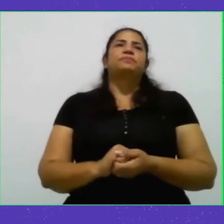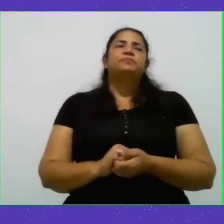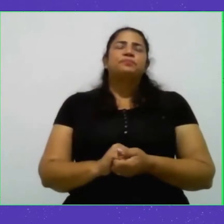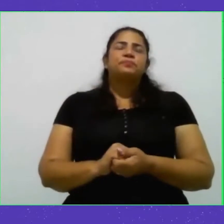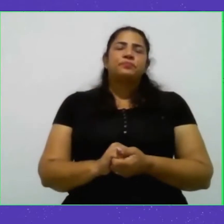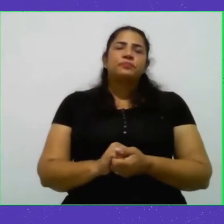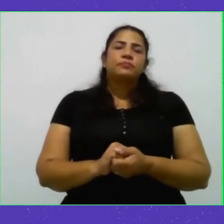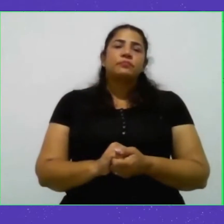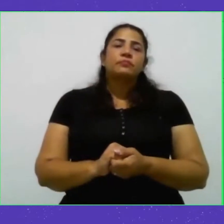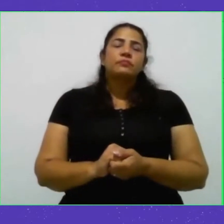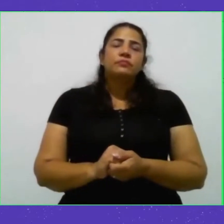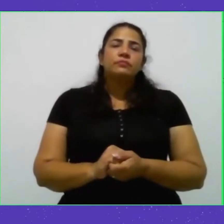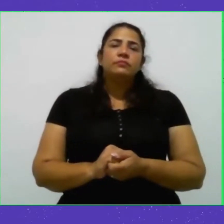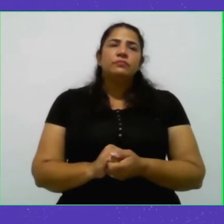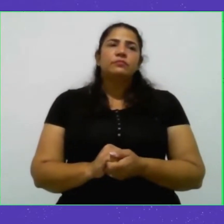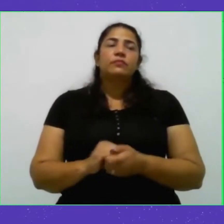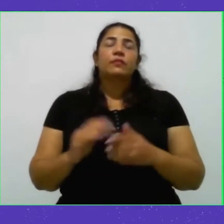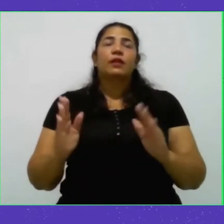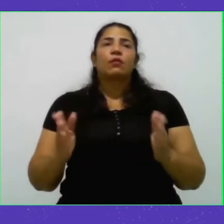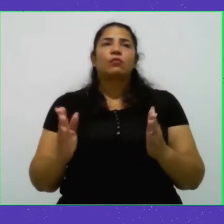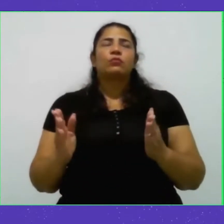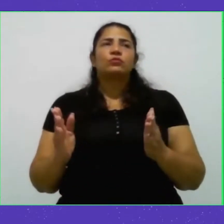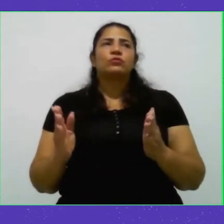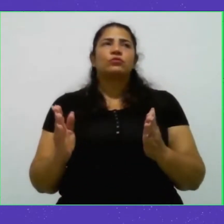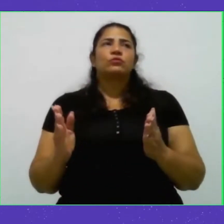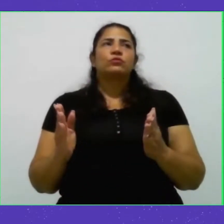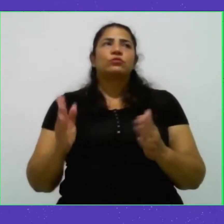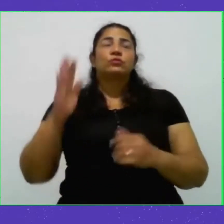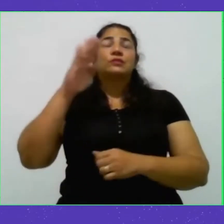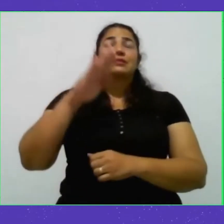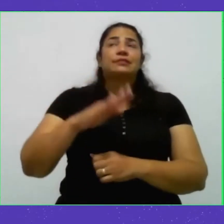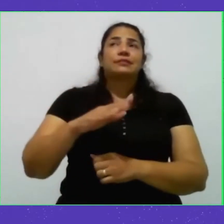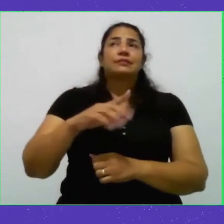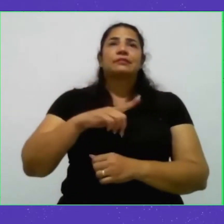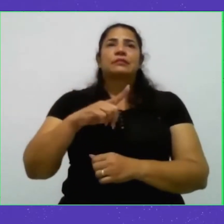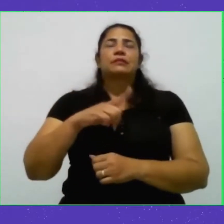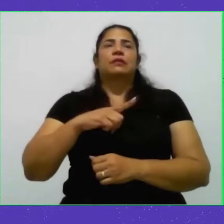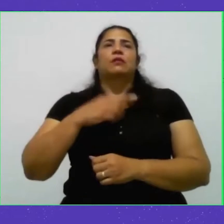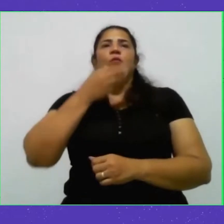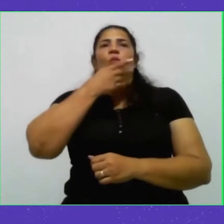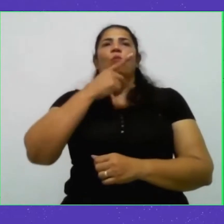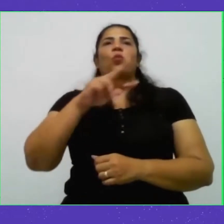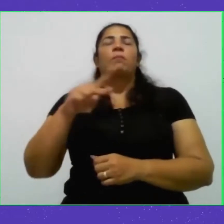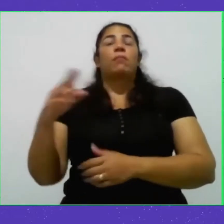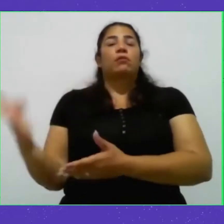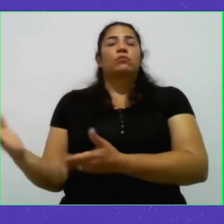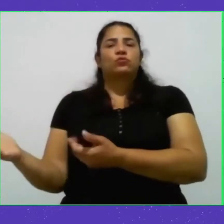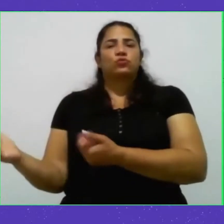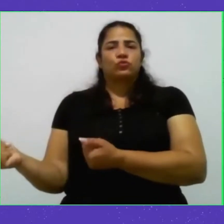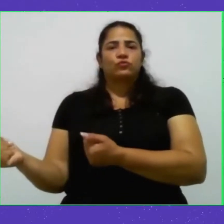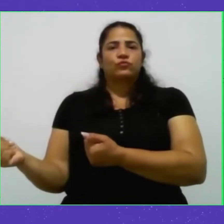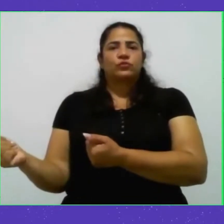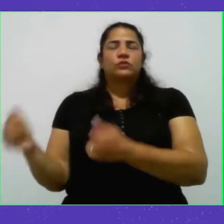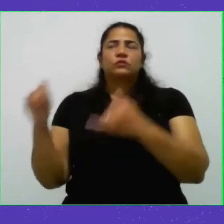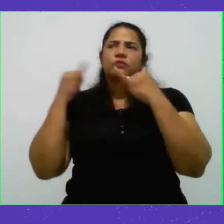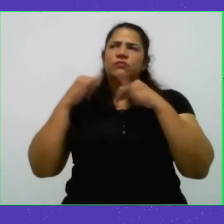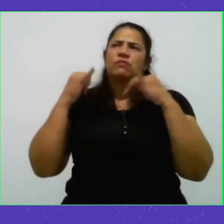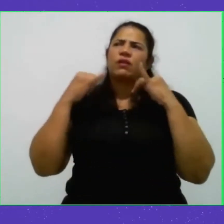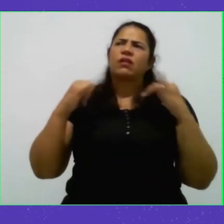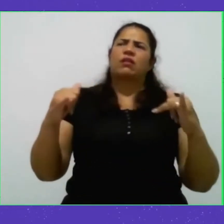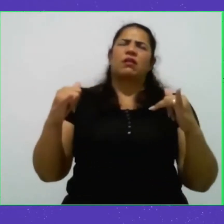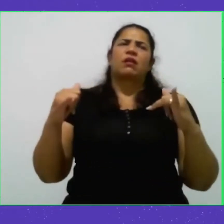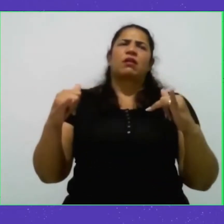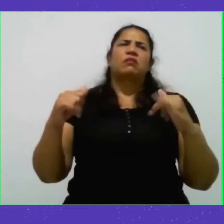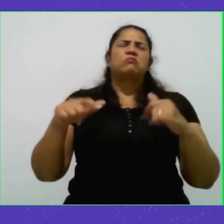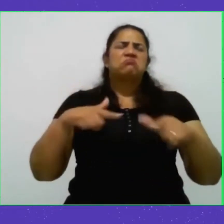falando sobre serviços. Como ele foi salvo. Como ele tem sido salvo. Como ele tem sido ajudado, tem